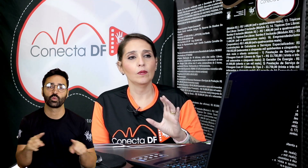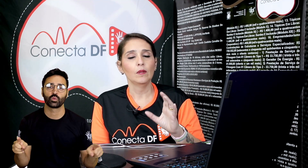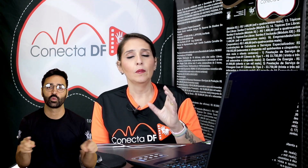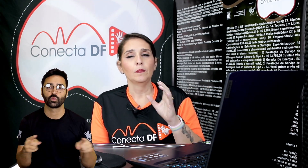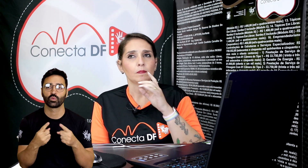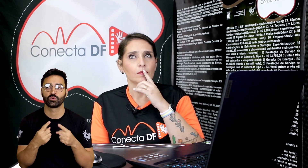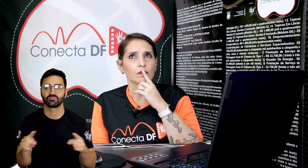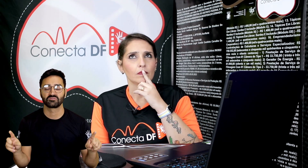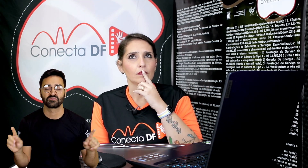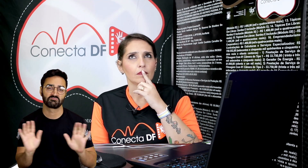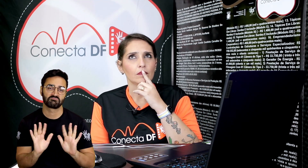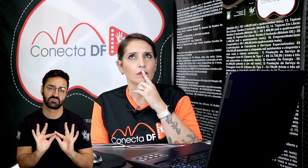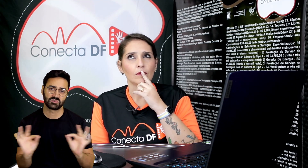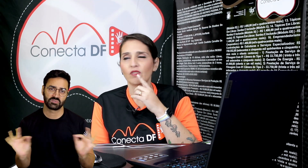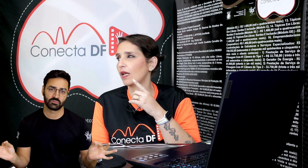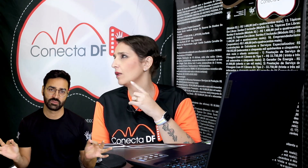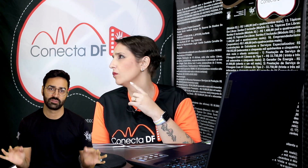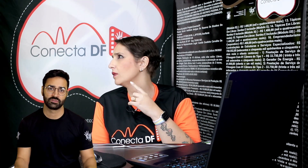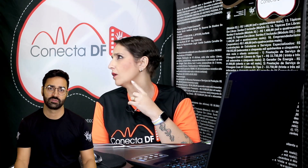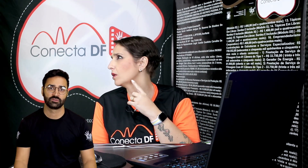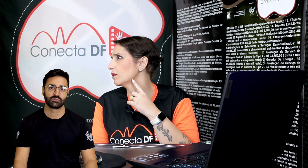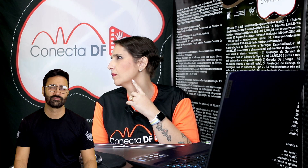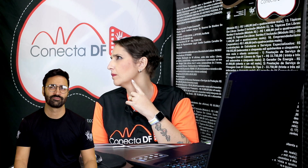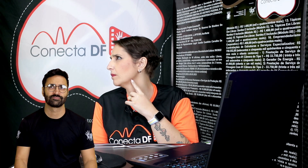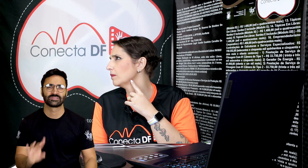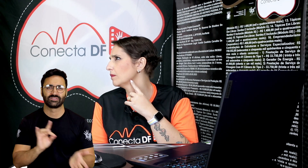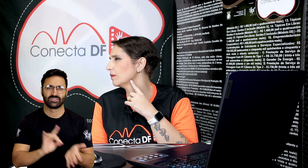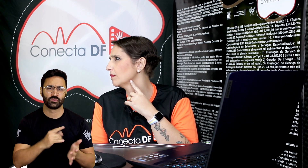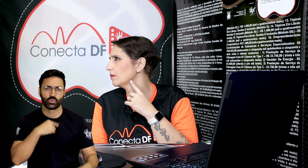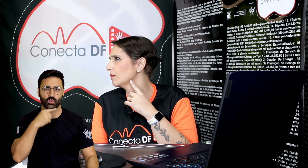negocinho. Fiquei na dúvida agora.